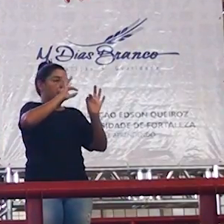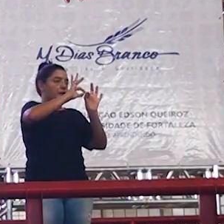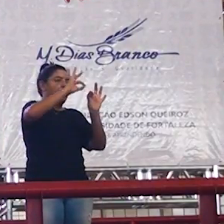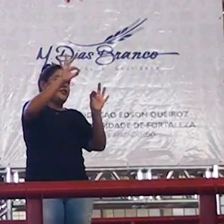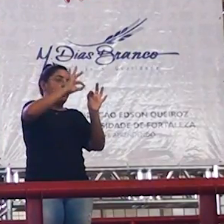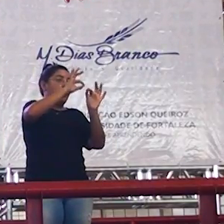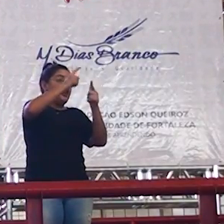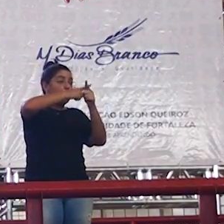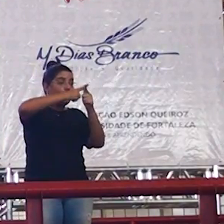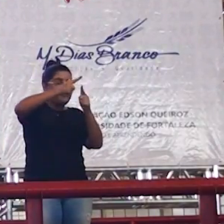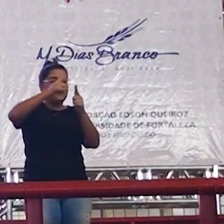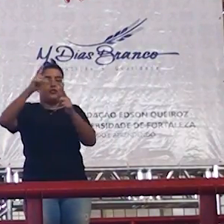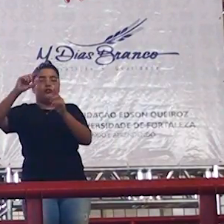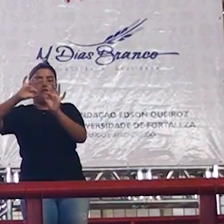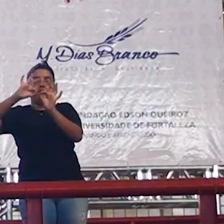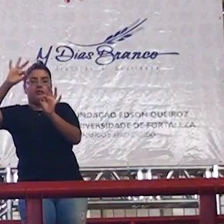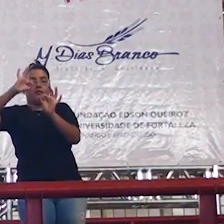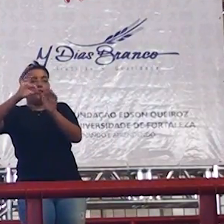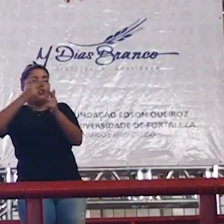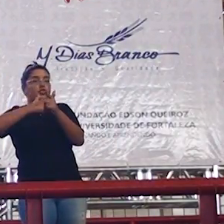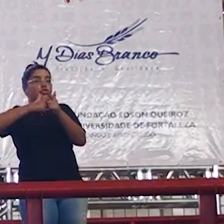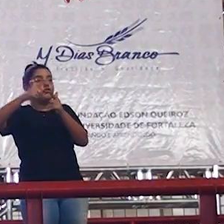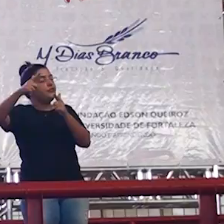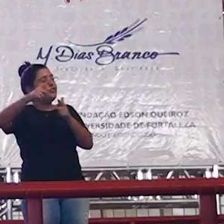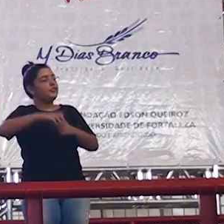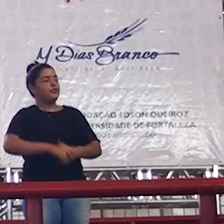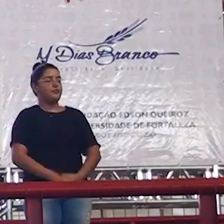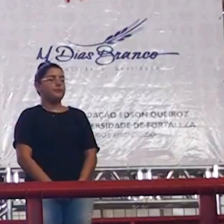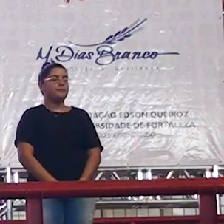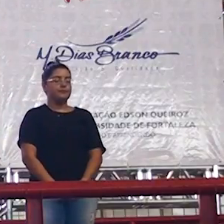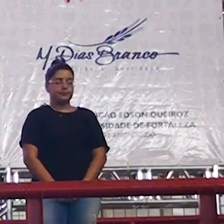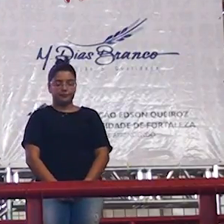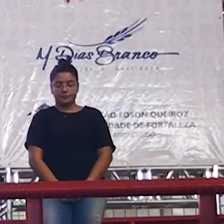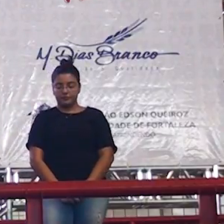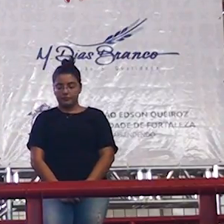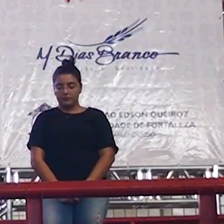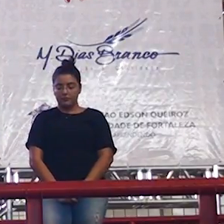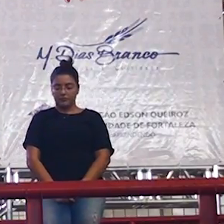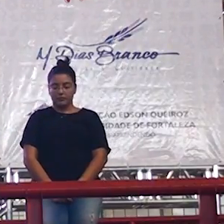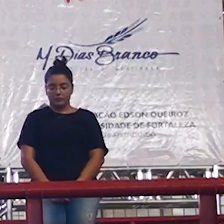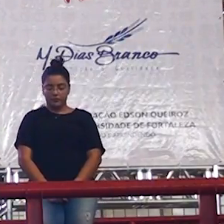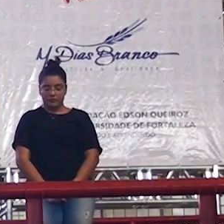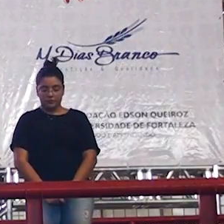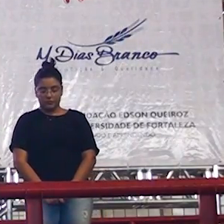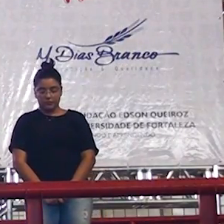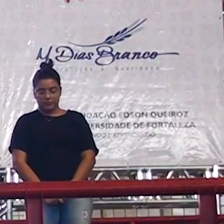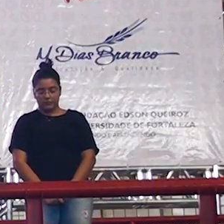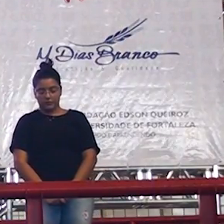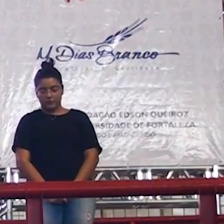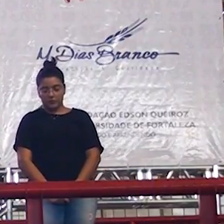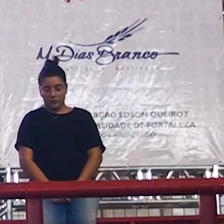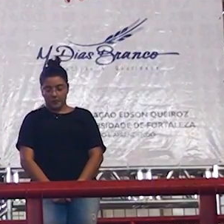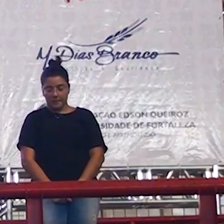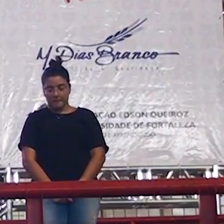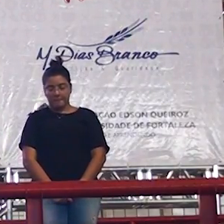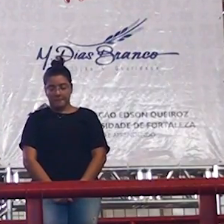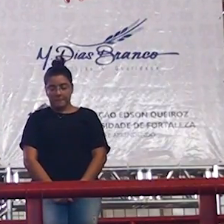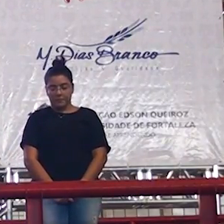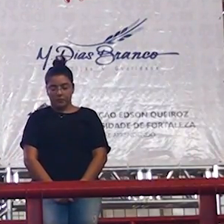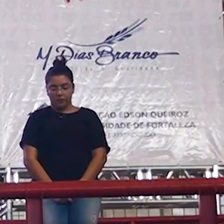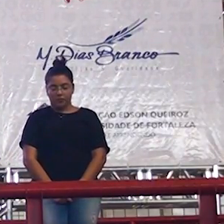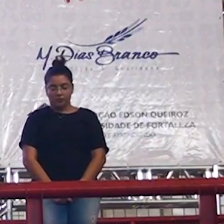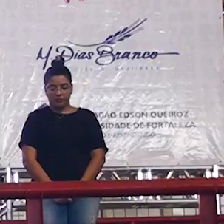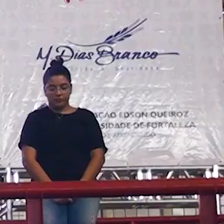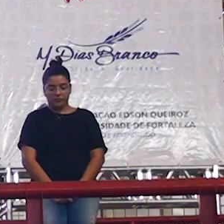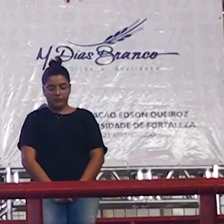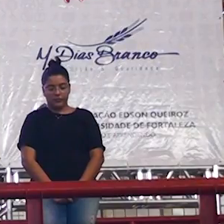outro. Porque se são diretamente, divide. Se é inversamente, multiplica. Não foi isso que o professor